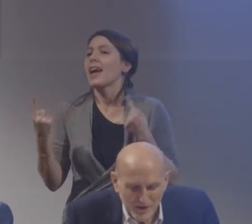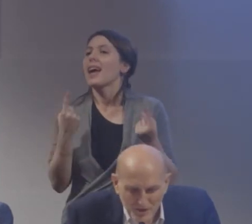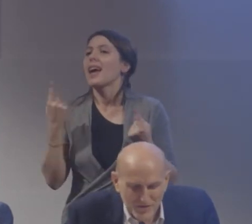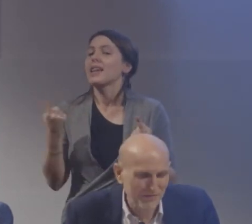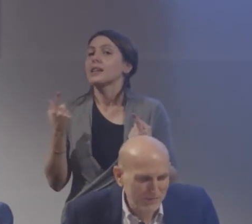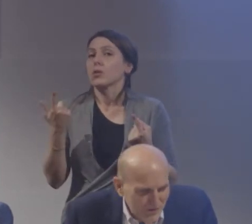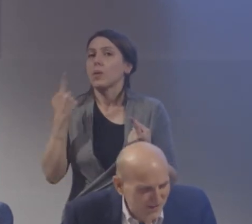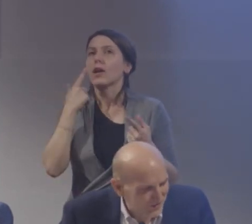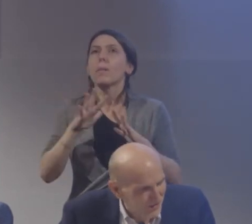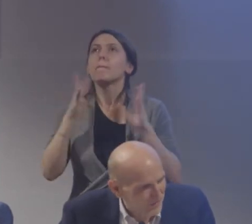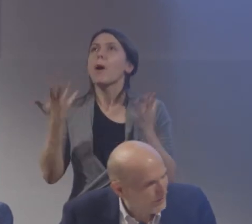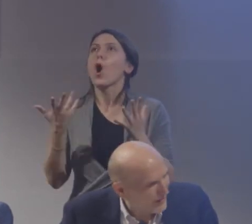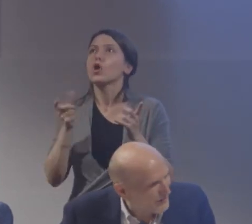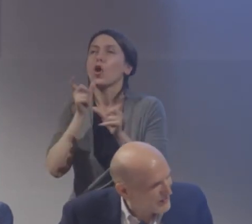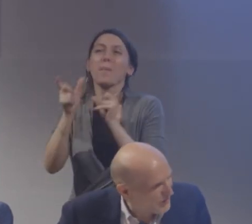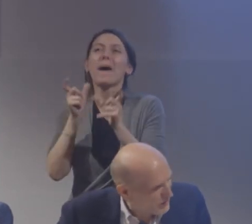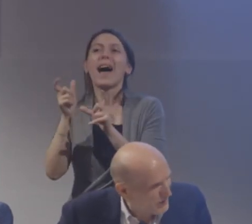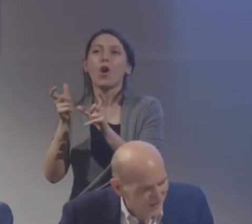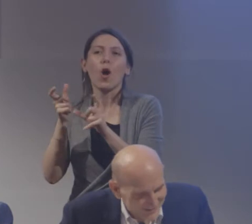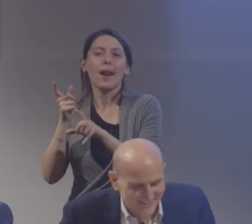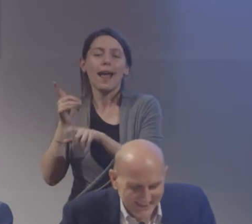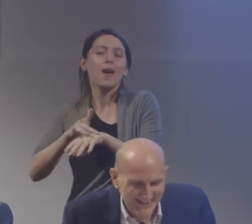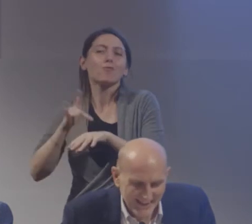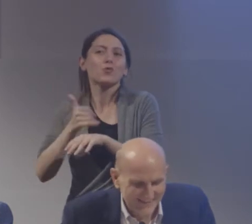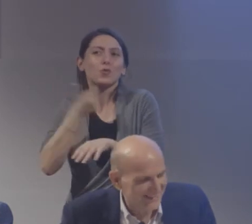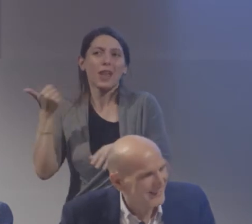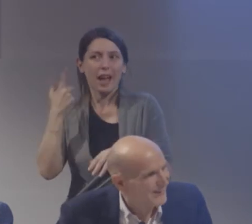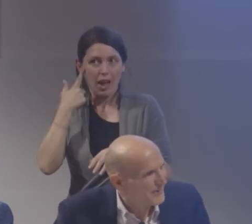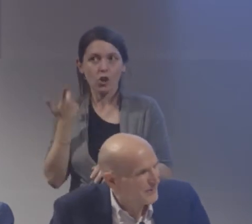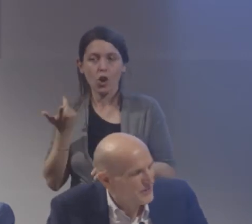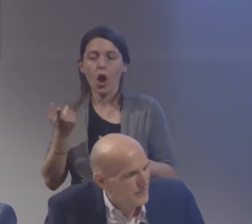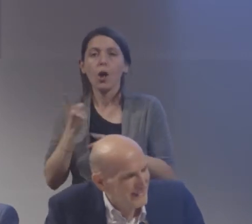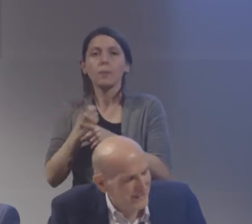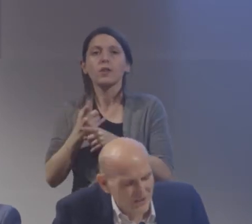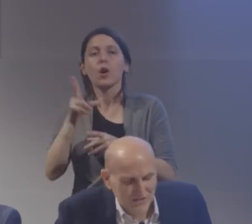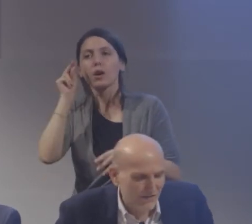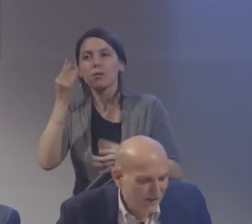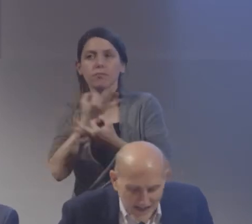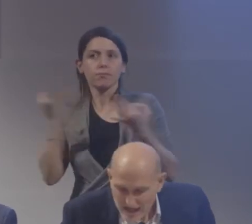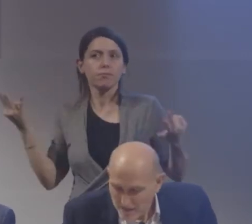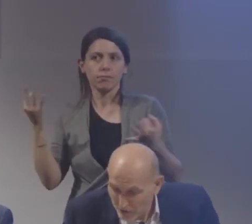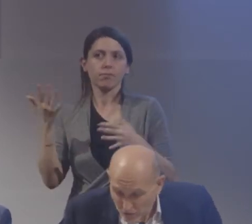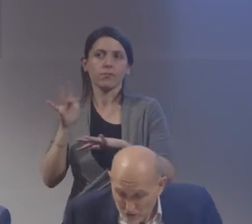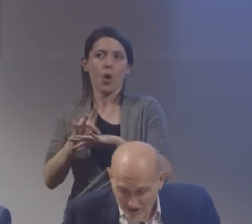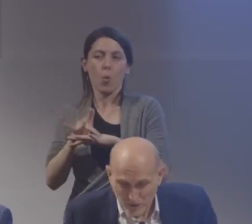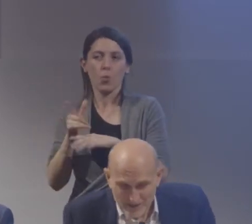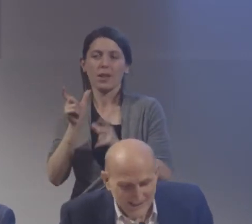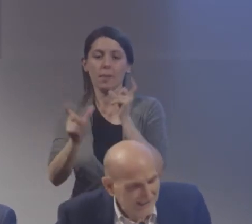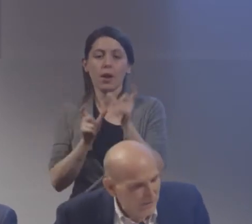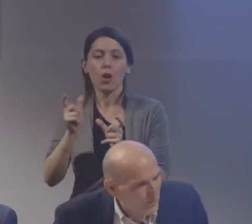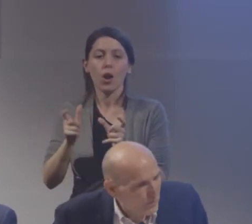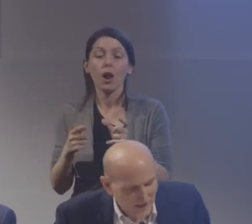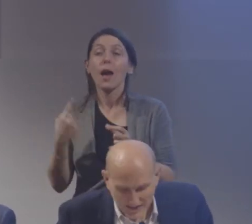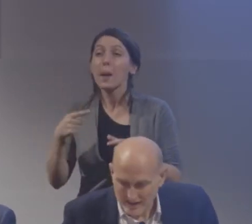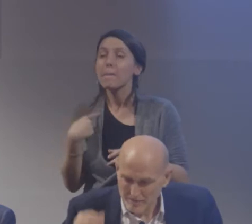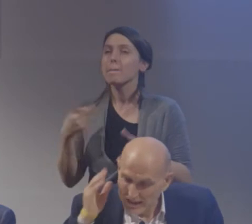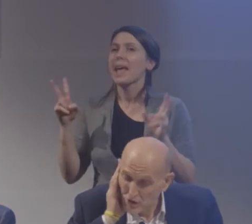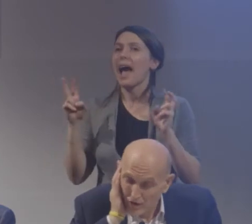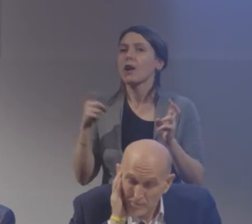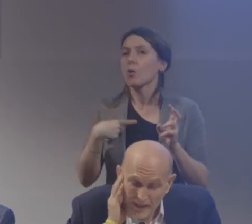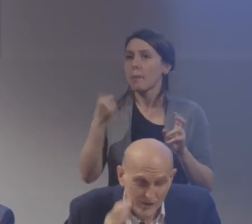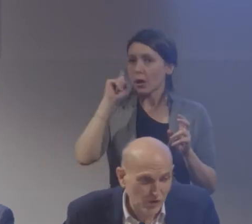solo le parole, dovremmo abituarci tutti a porre le questioni in un modo, no, è chiaro se lo definisci preside sceriffo. Però non so se questo è il tema sul quale